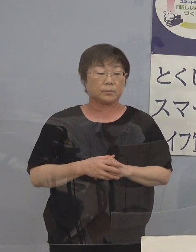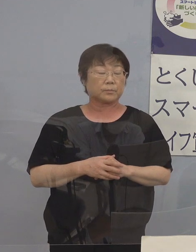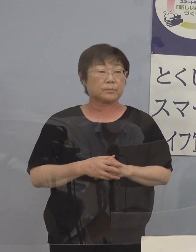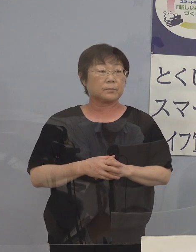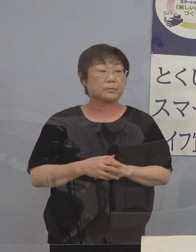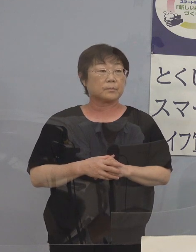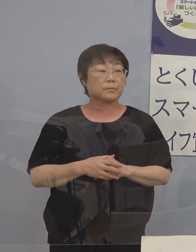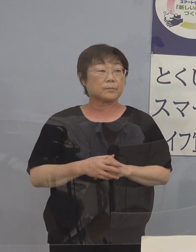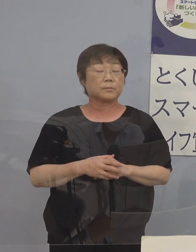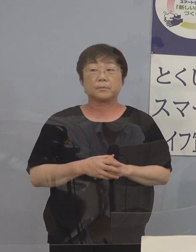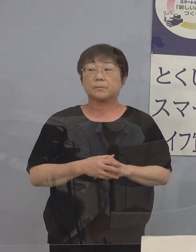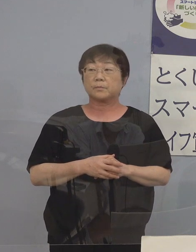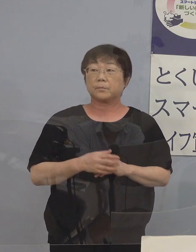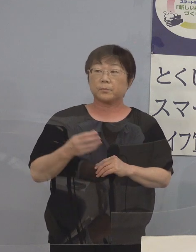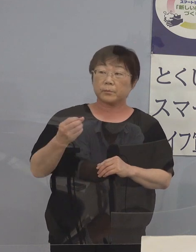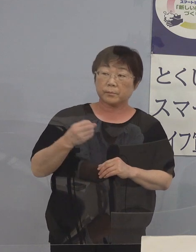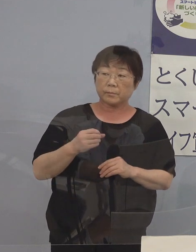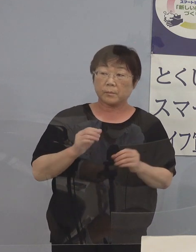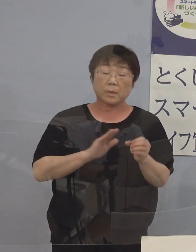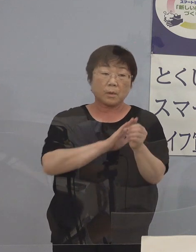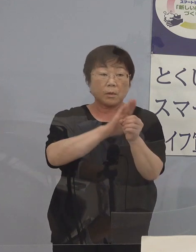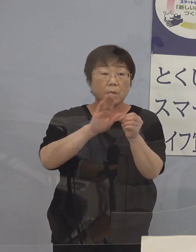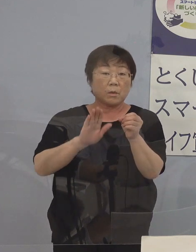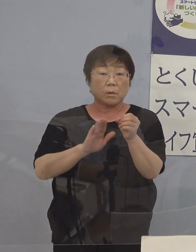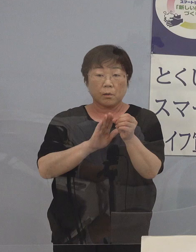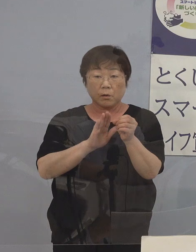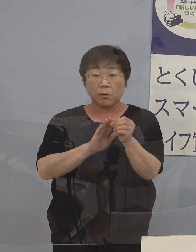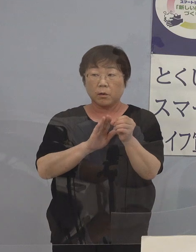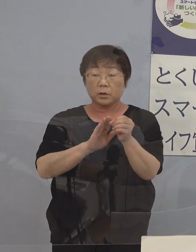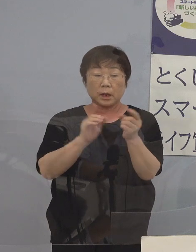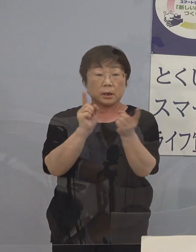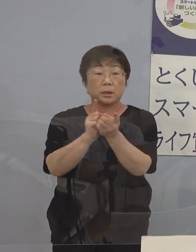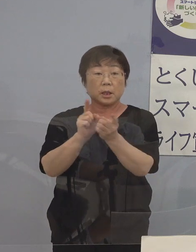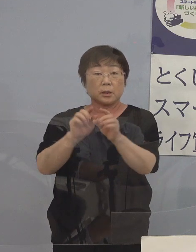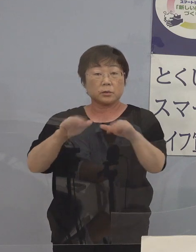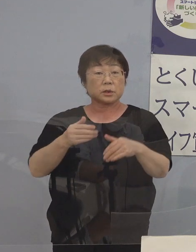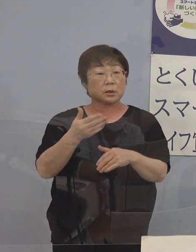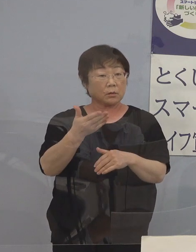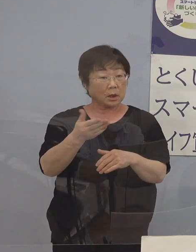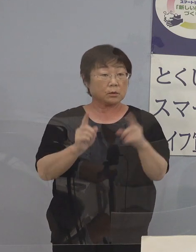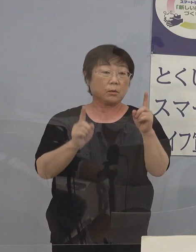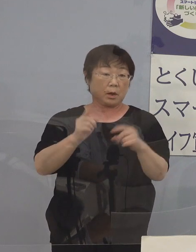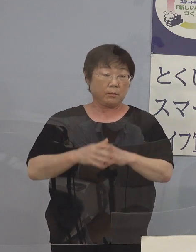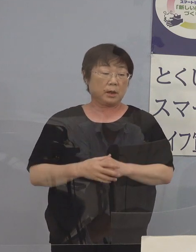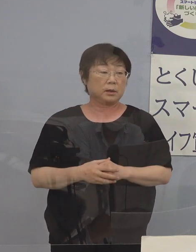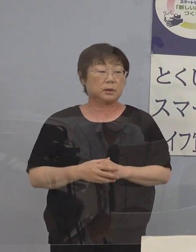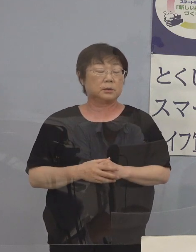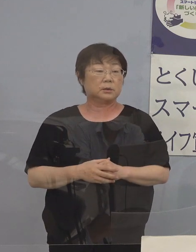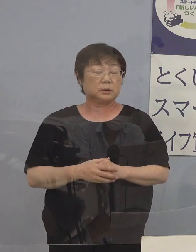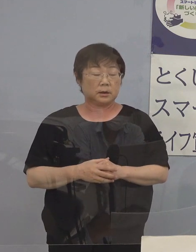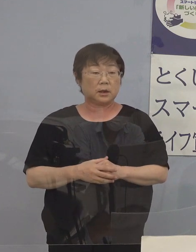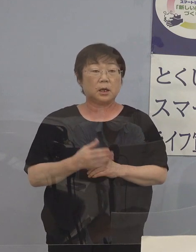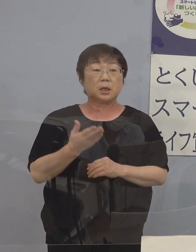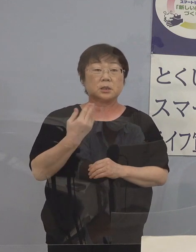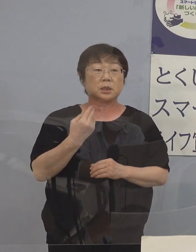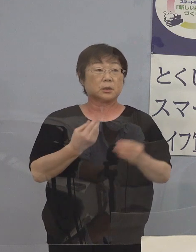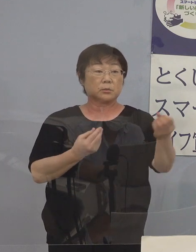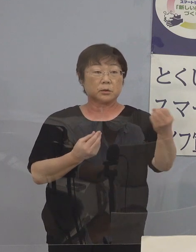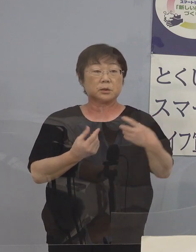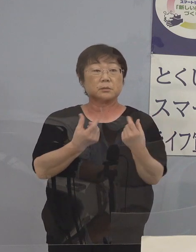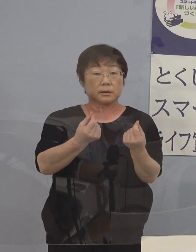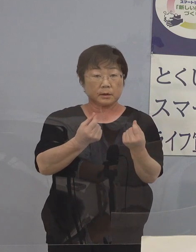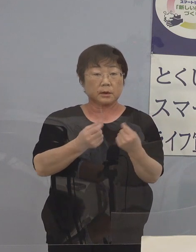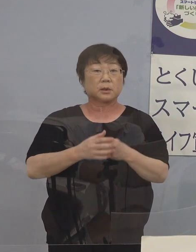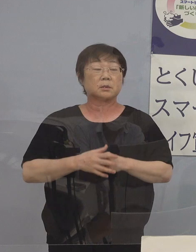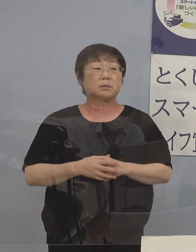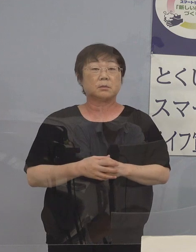ました。 そうですね、コロナの方に対応したのかどうかというのは、わからないんですか、 はい。先ほどのご質問、同じ